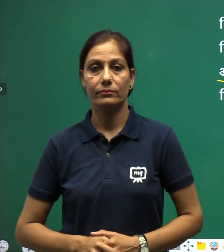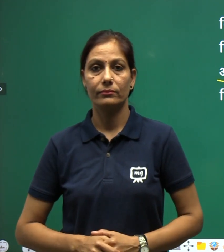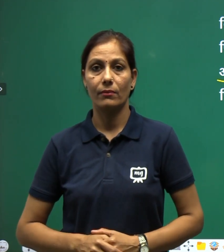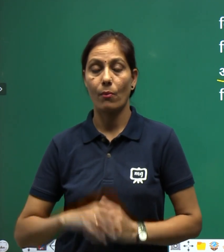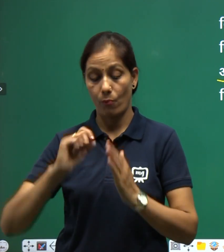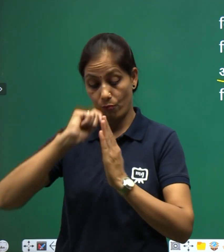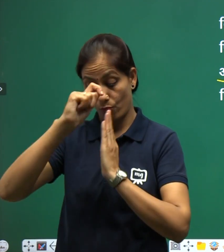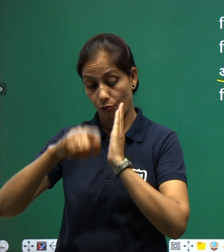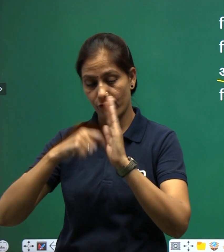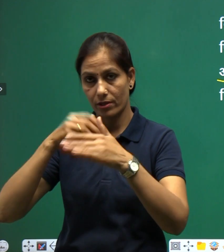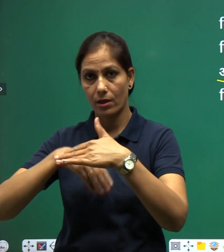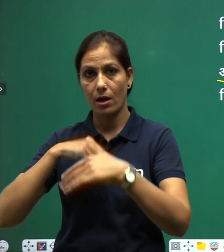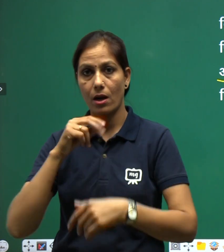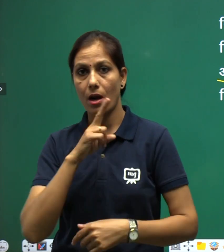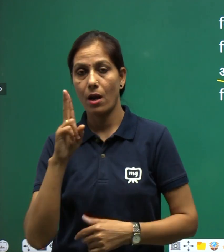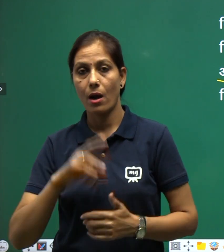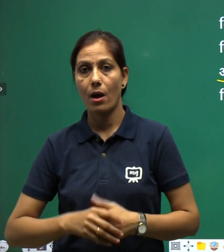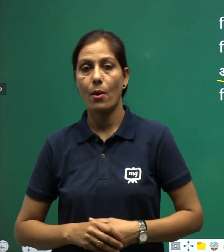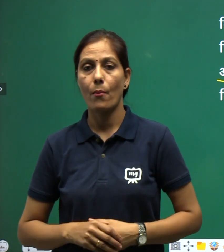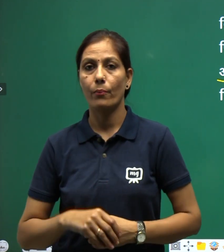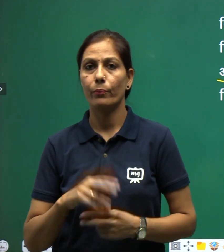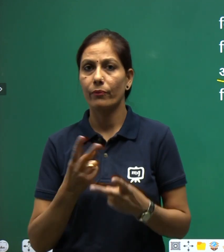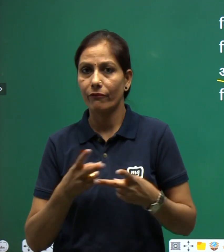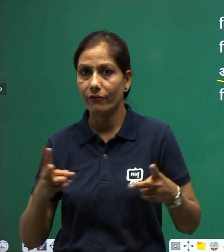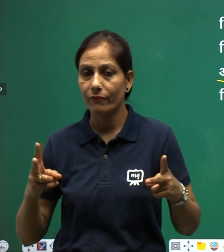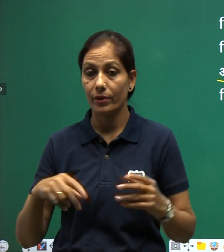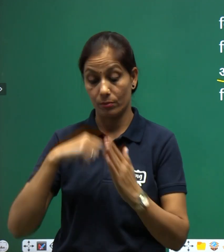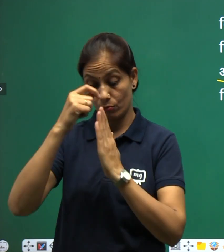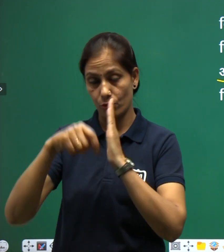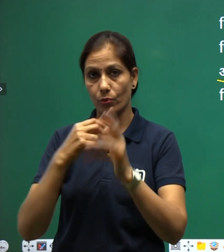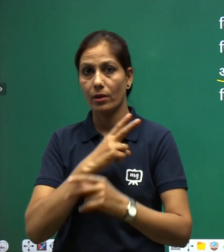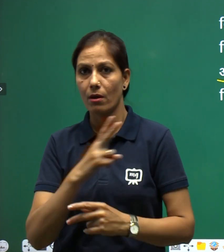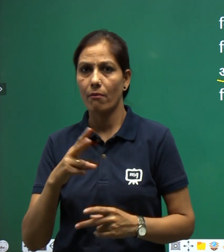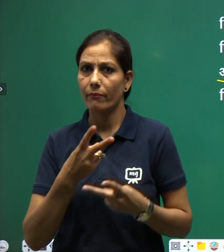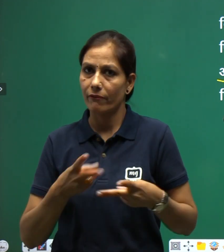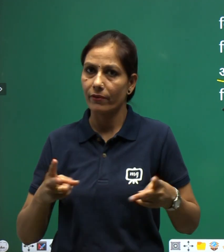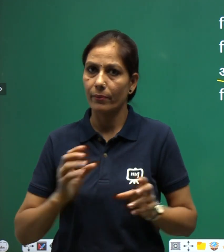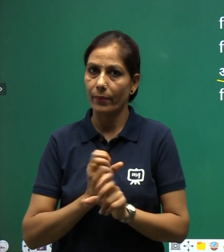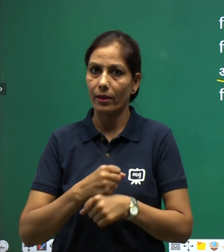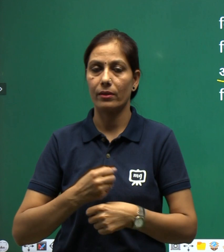आवारा, श्री 420 आदि फिल्में बनाई।